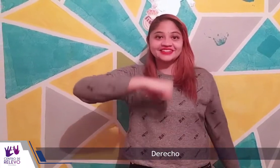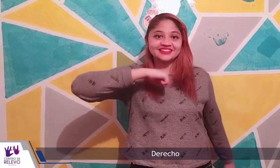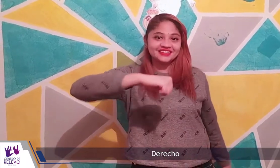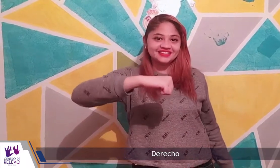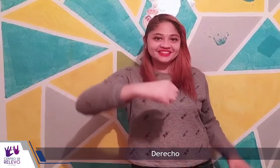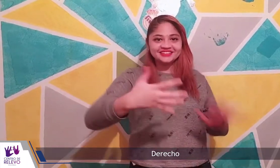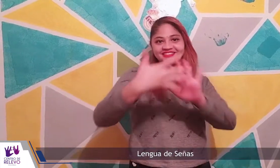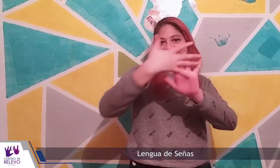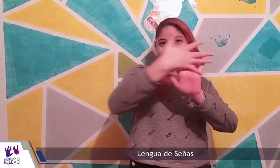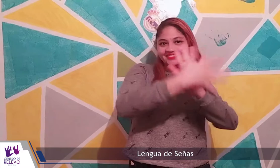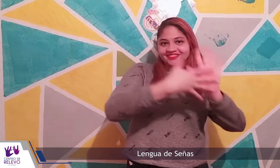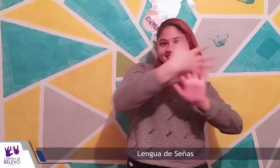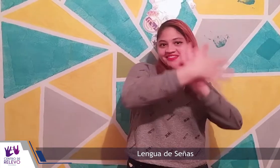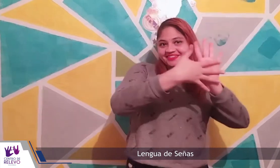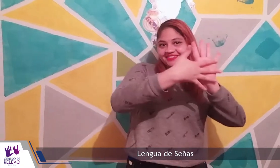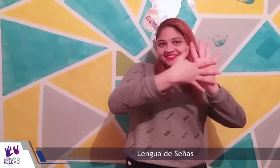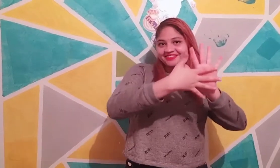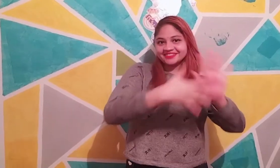Accesibilidad, derecho, lengua de señas.